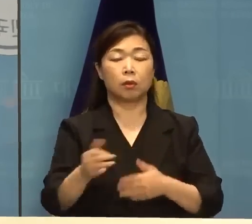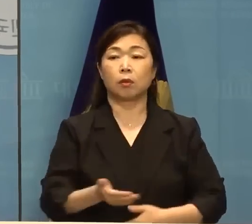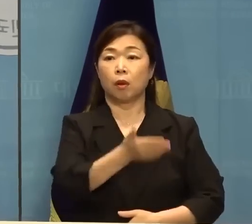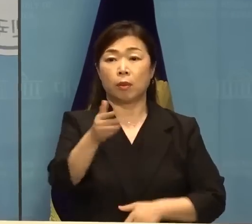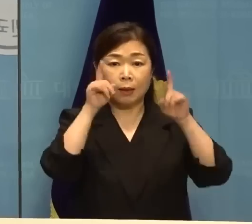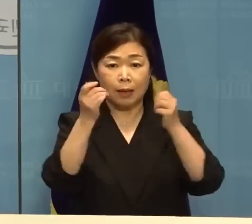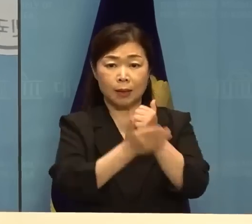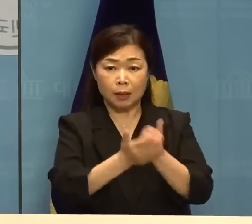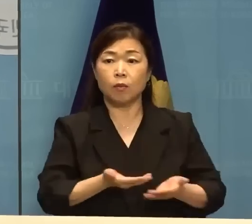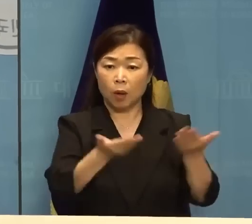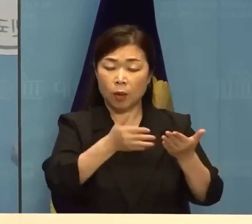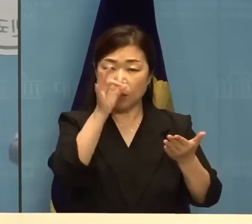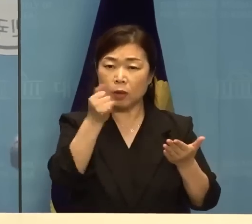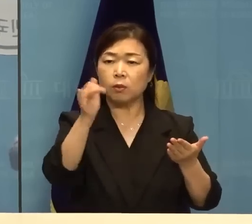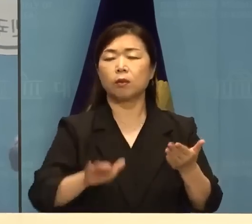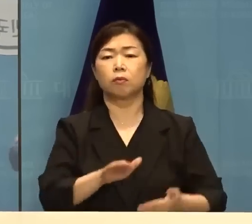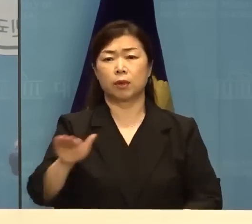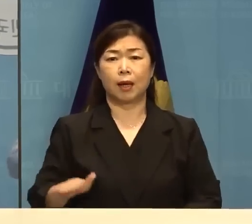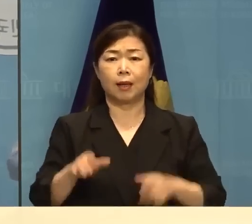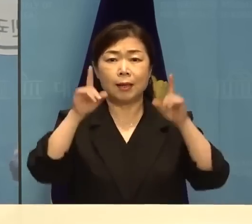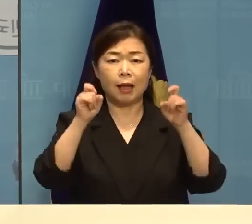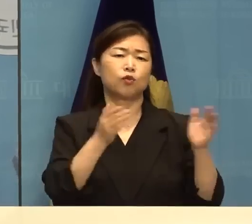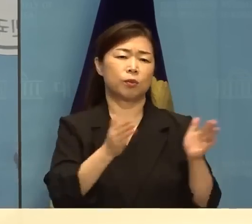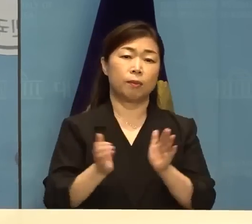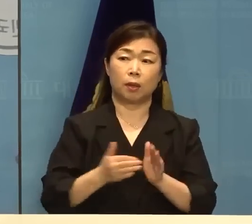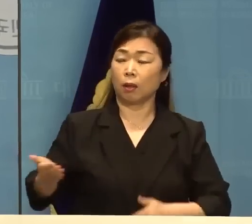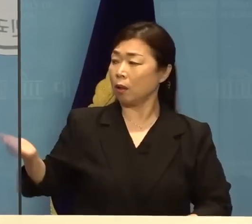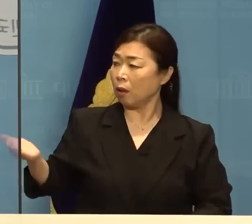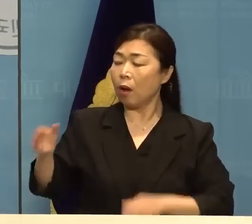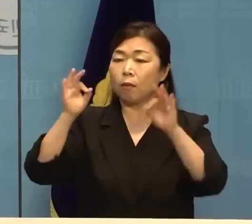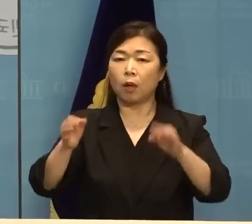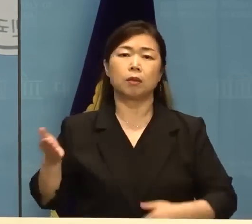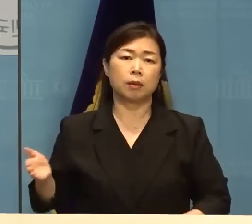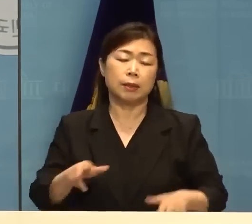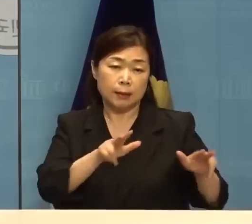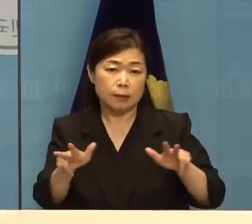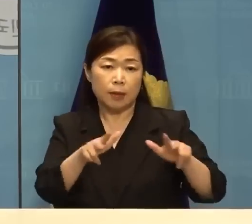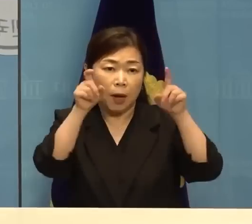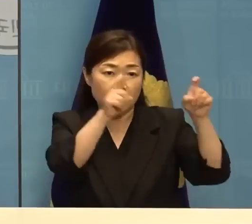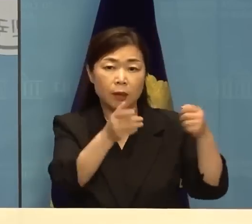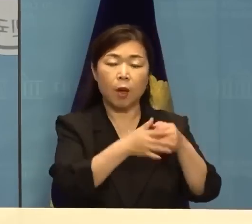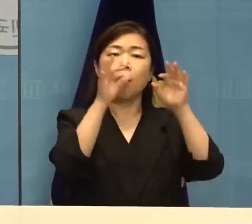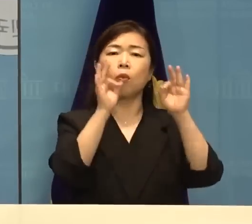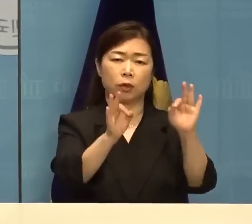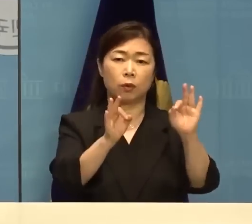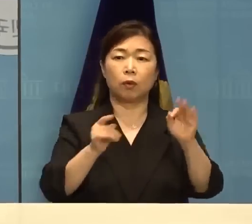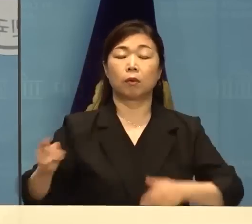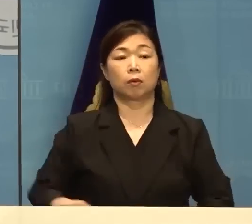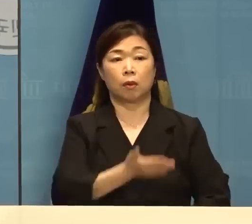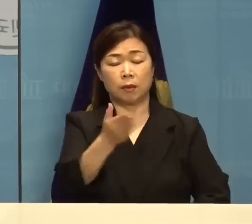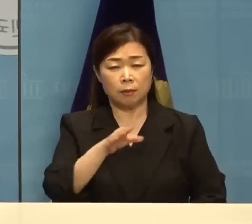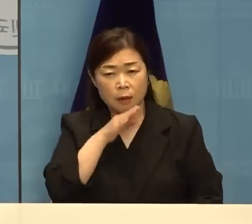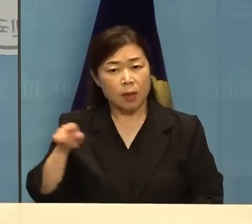여러분들에게 사진을 그려놨지만 저희들이 사진을 준비했습니다. 여러분들 이거는 현장에서 찍은 사진들이니까 보시고 여러분들이